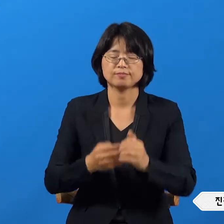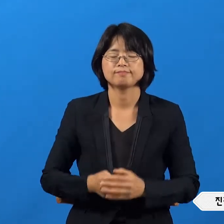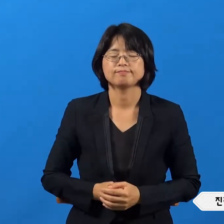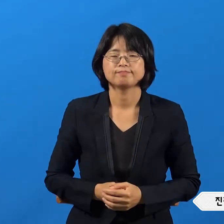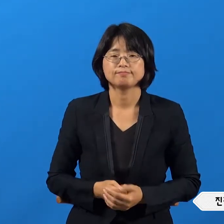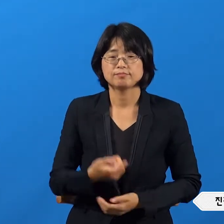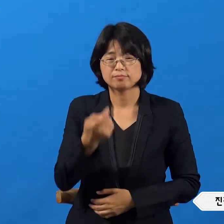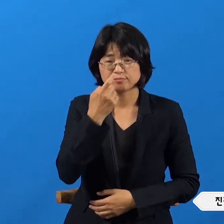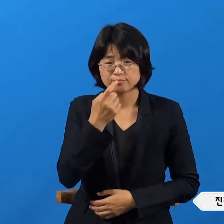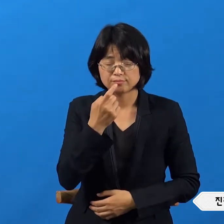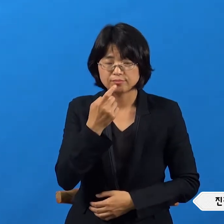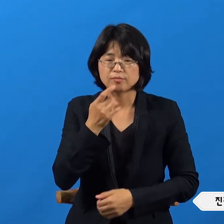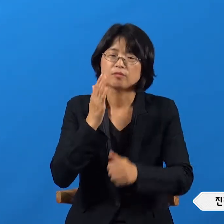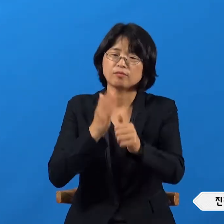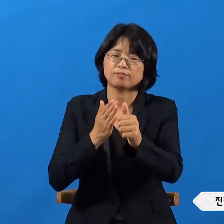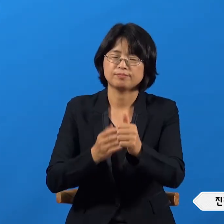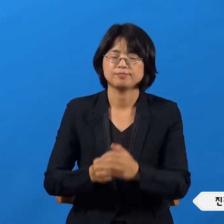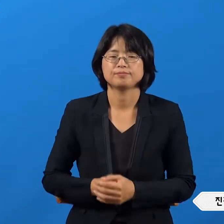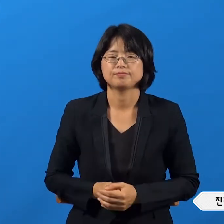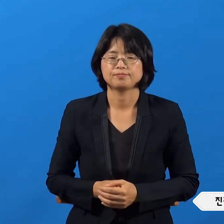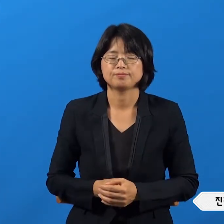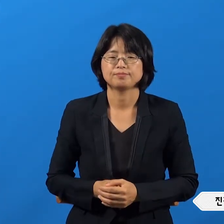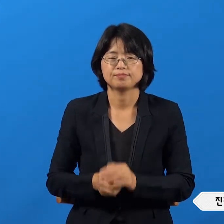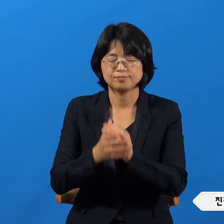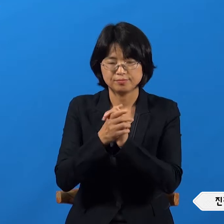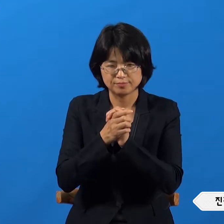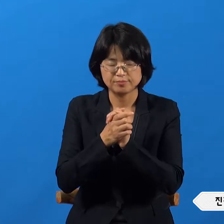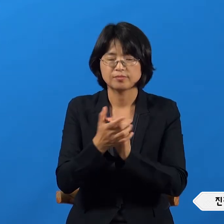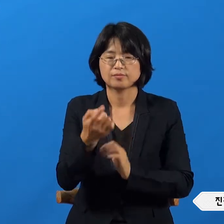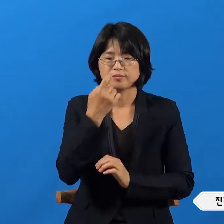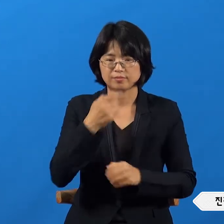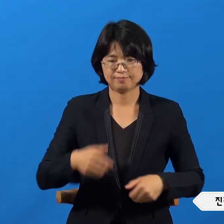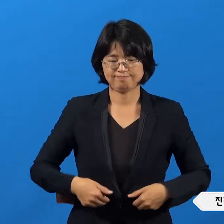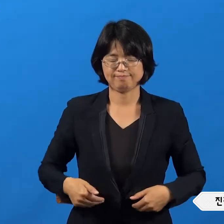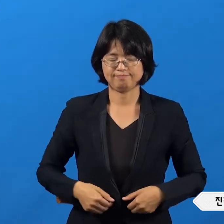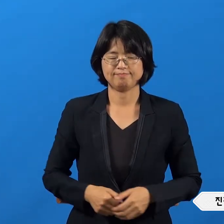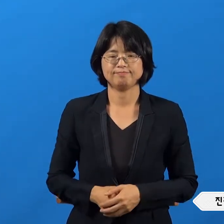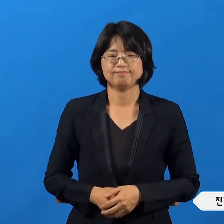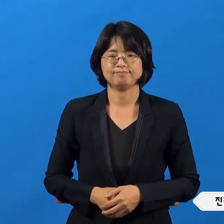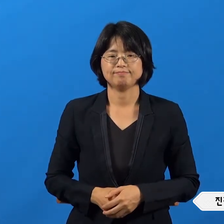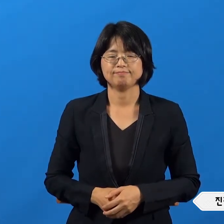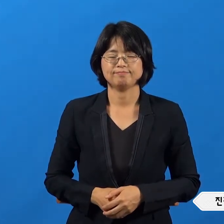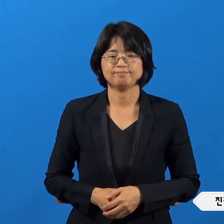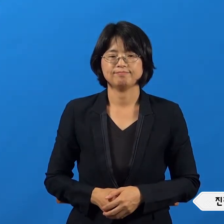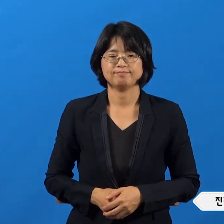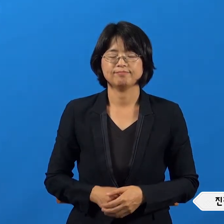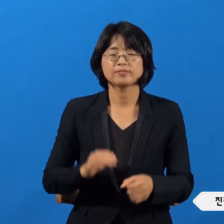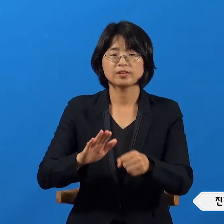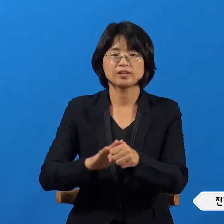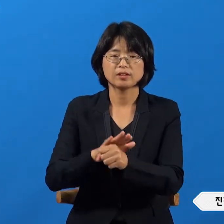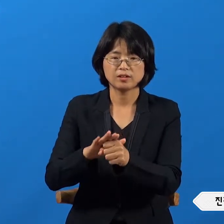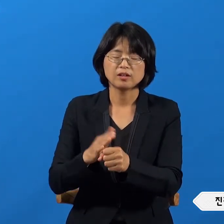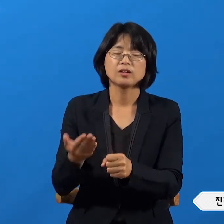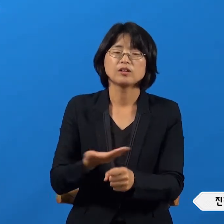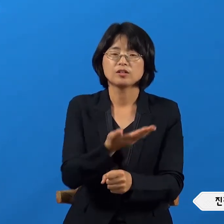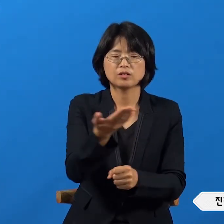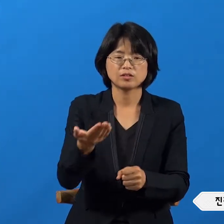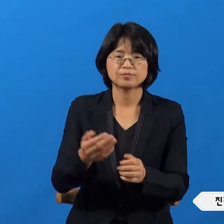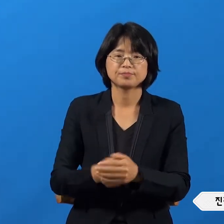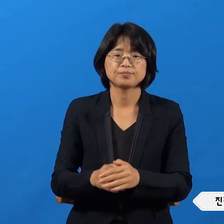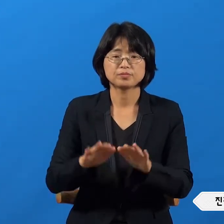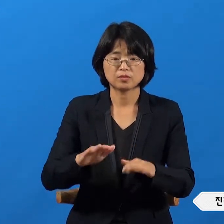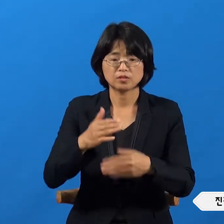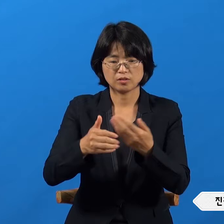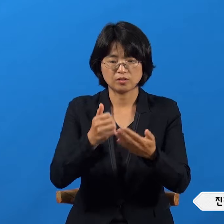기도를 배워야 합니다. 사랑하는 여러분, 오늘 성경은 우리에게 말씀합니다.